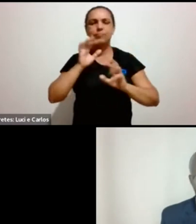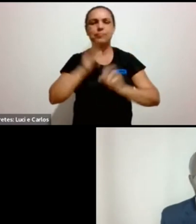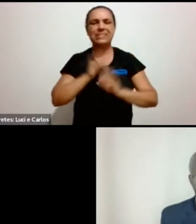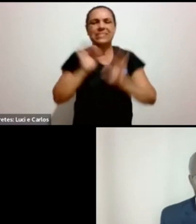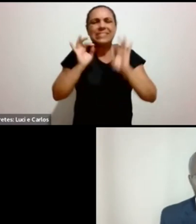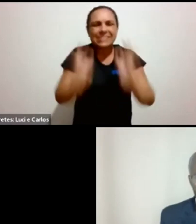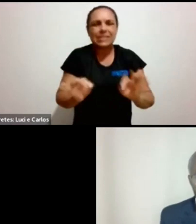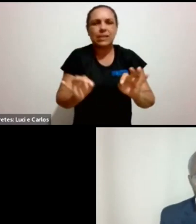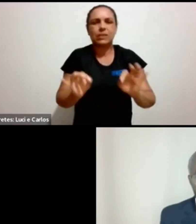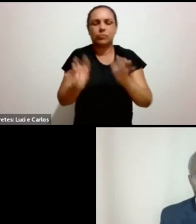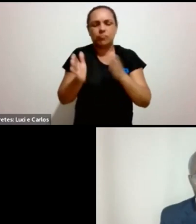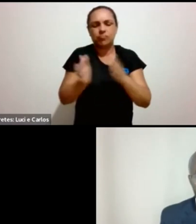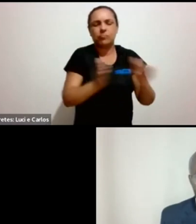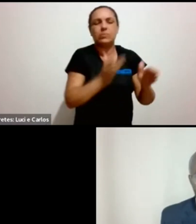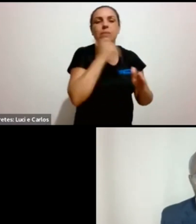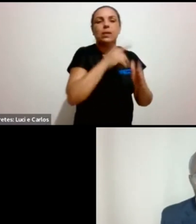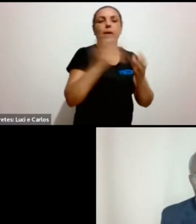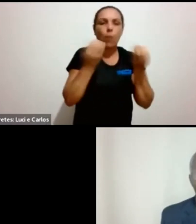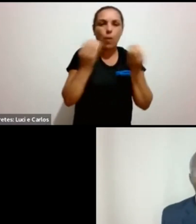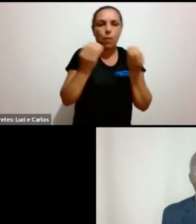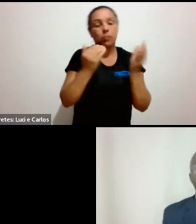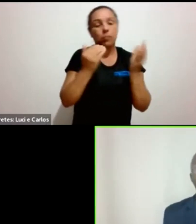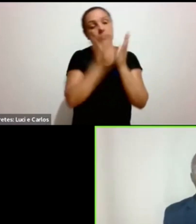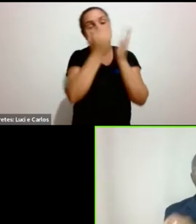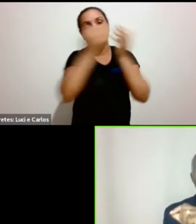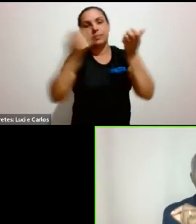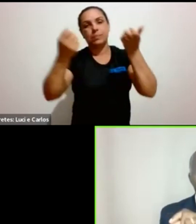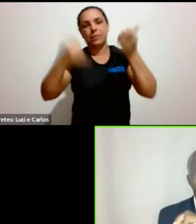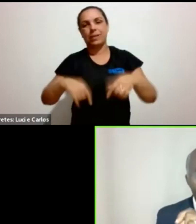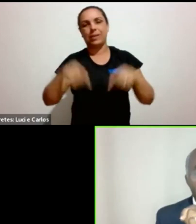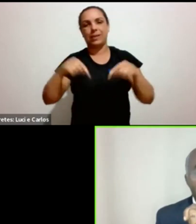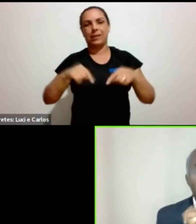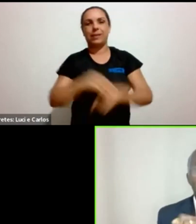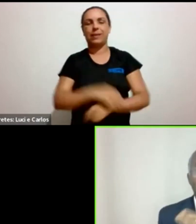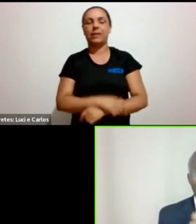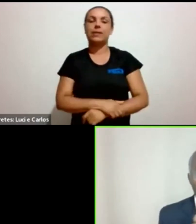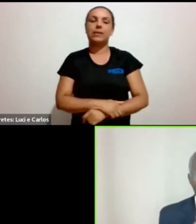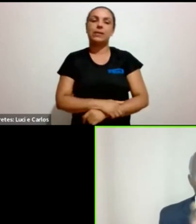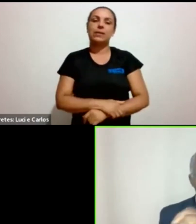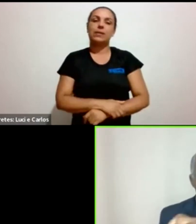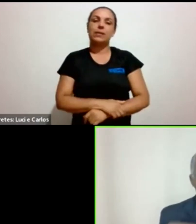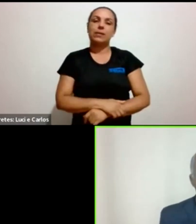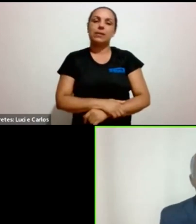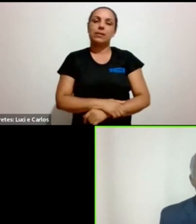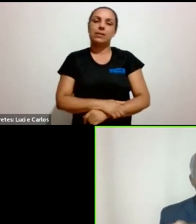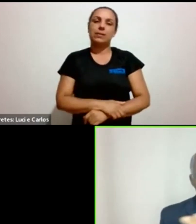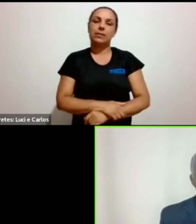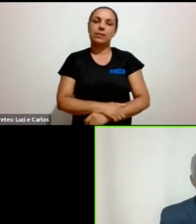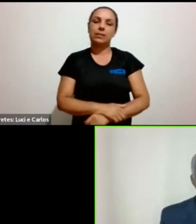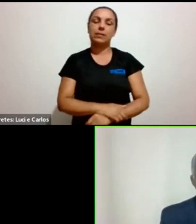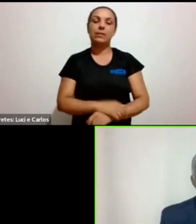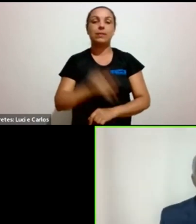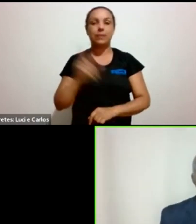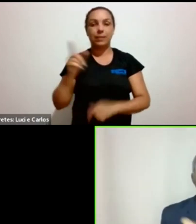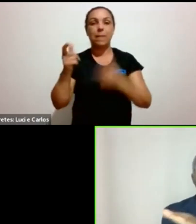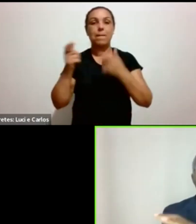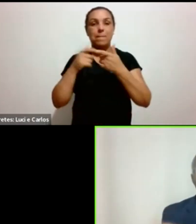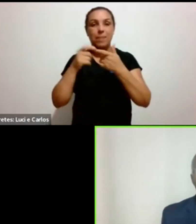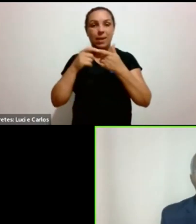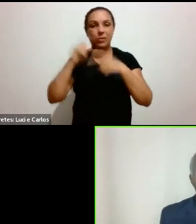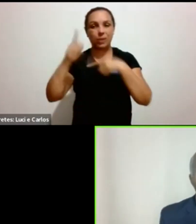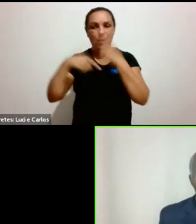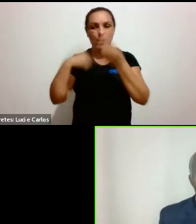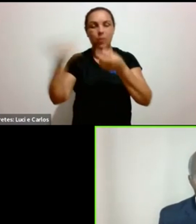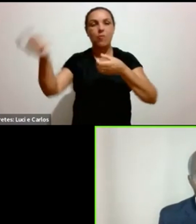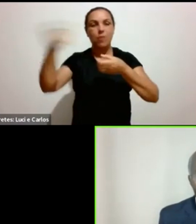ensinar e vai explicar para você exatamente isso aí. Pronto. Mas É o com doutor você, Dalton, João. pronto, o doutor Dalton volta daqui a pouco. A